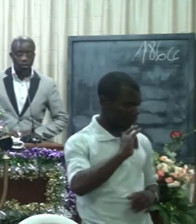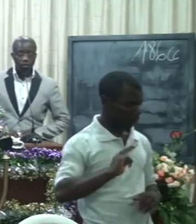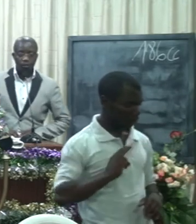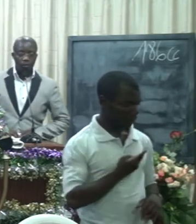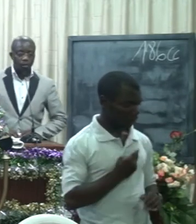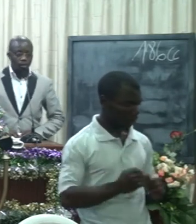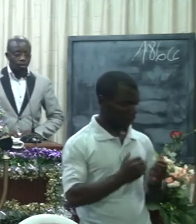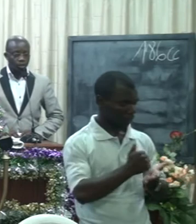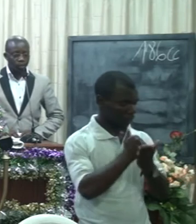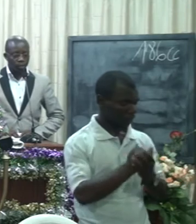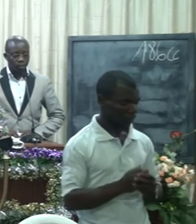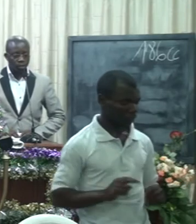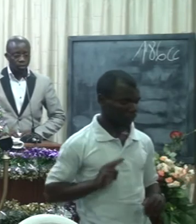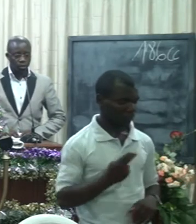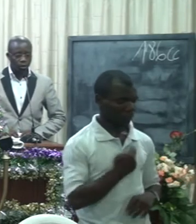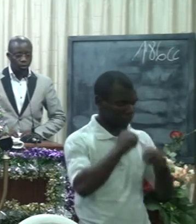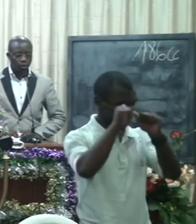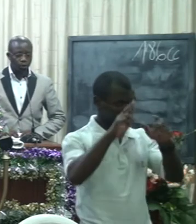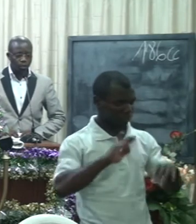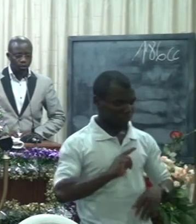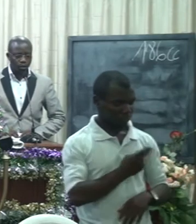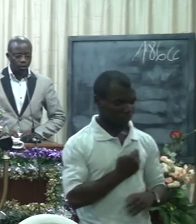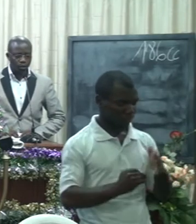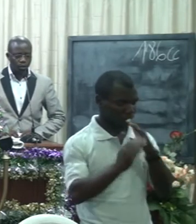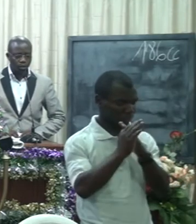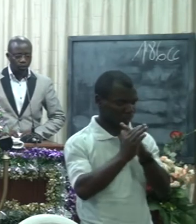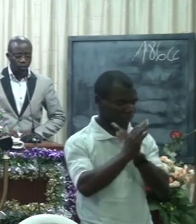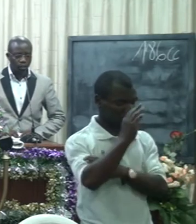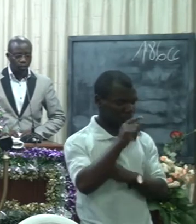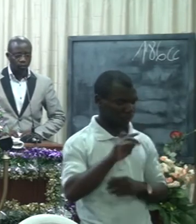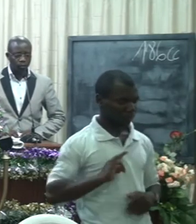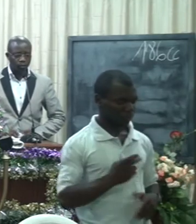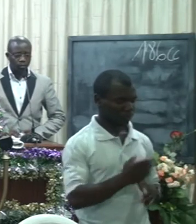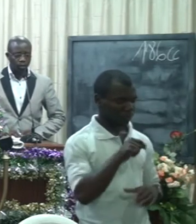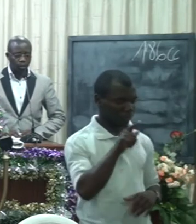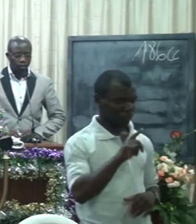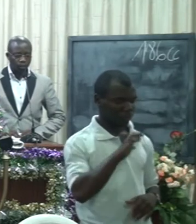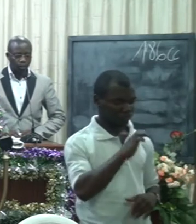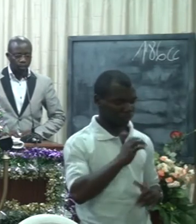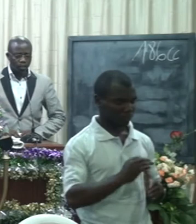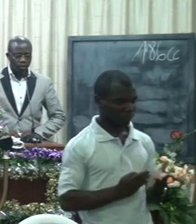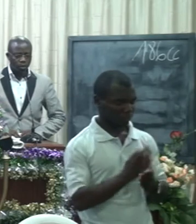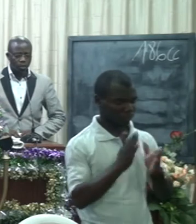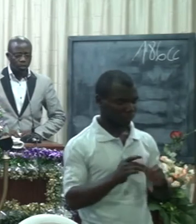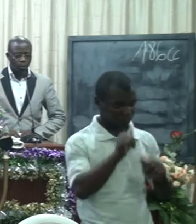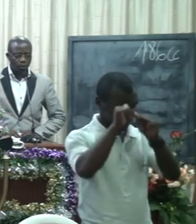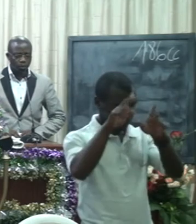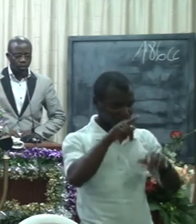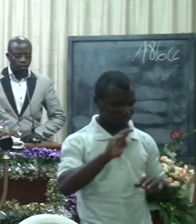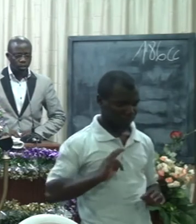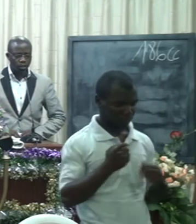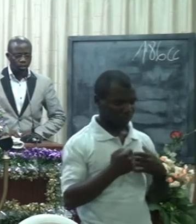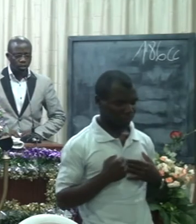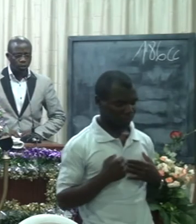nous aide. Notre Père et notre Dieu, croyons que toi tu es fidèle. Baba ulituahidia kwamba